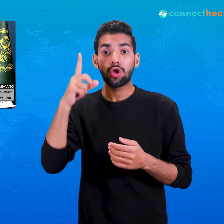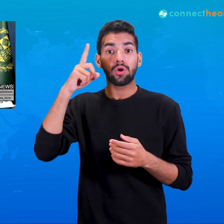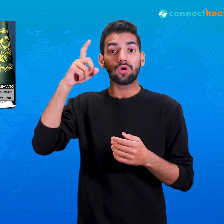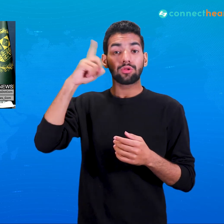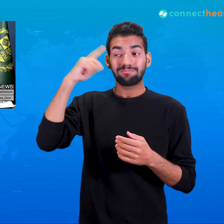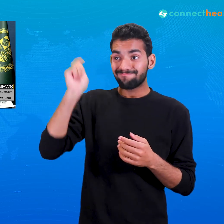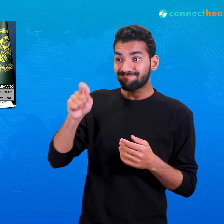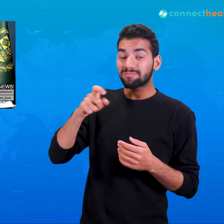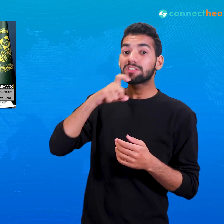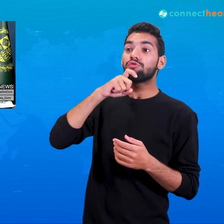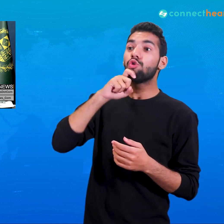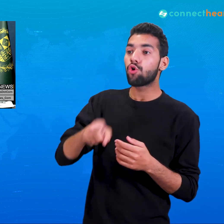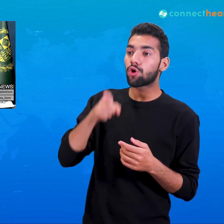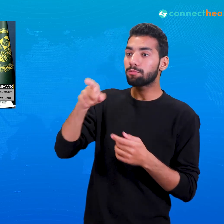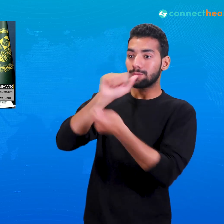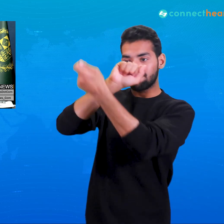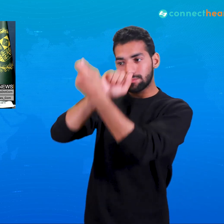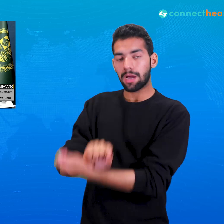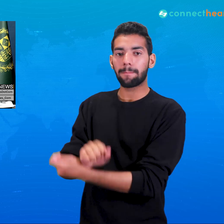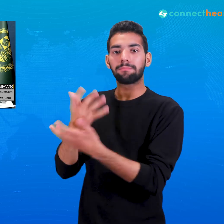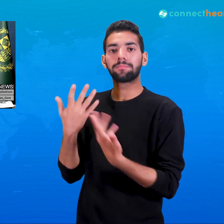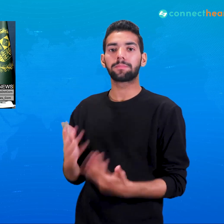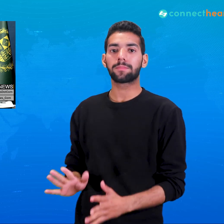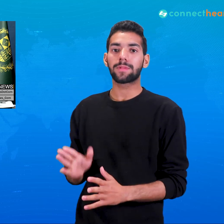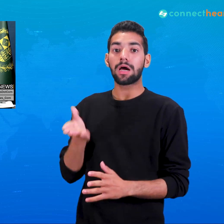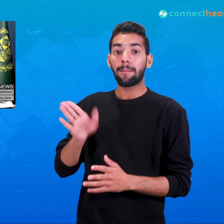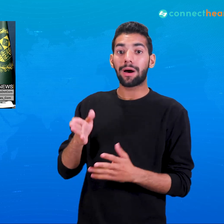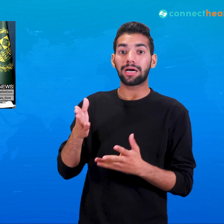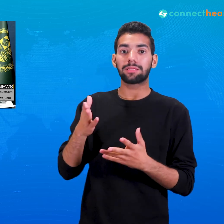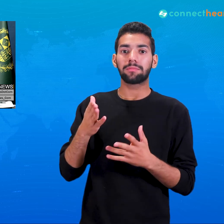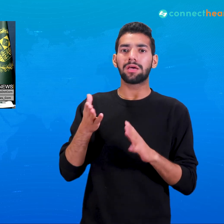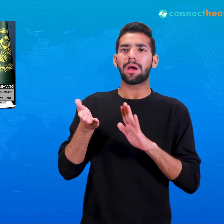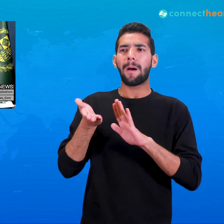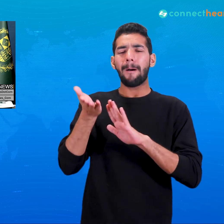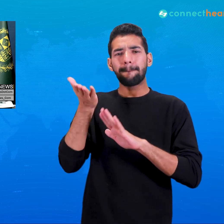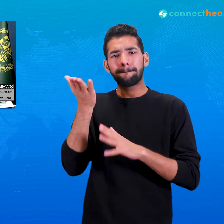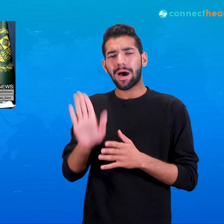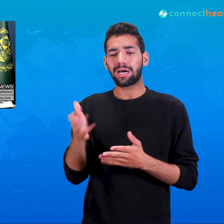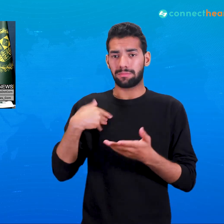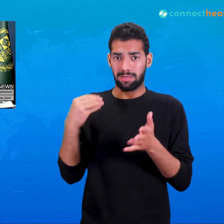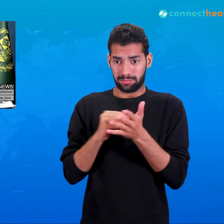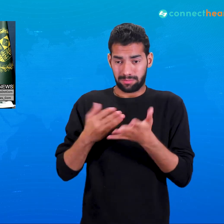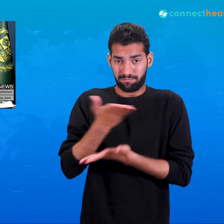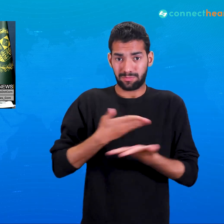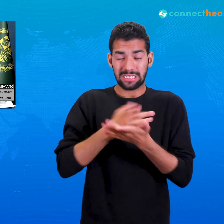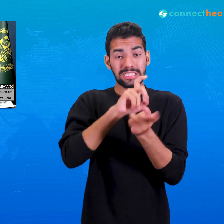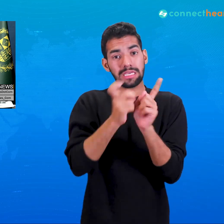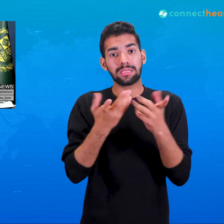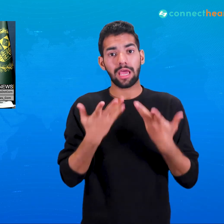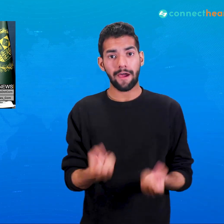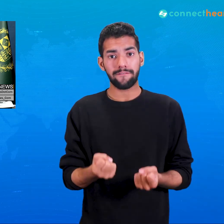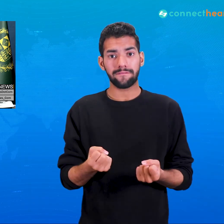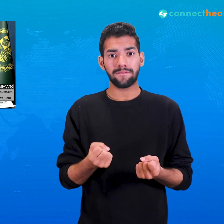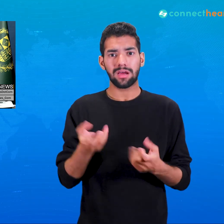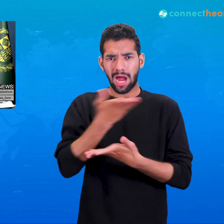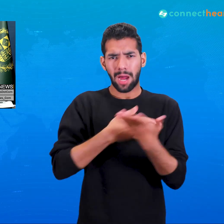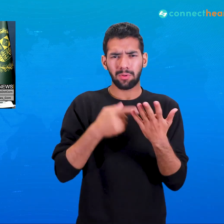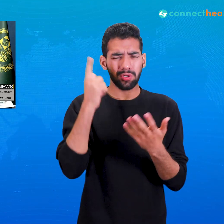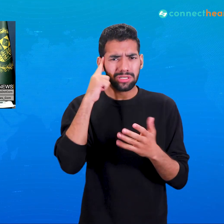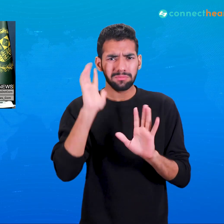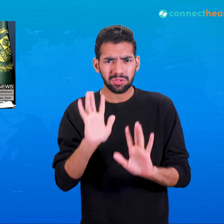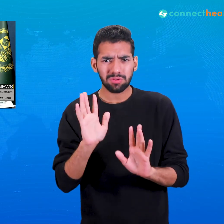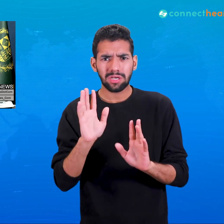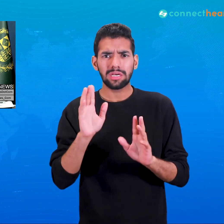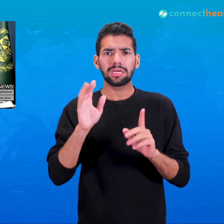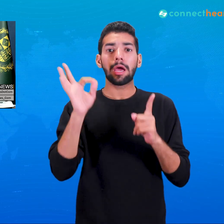عدالت اس کو مجرم قرار دیتی ہے, اربوں روپے کی پراپرٹیز لڑنا, پہلے اپنے بچے باہر بھگا دیے. کہیں سنا دنیا کے